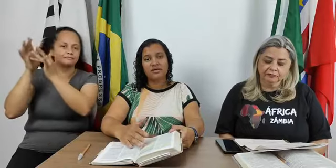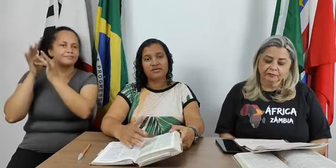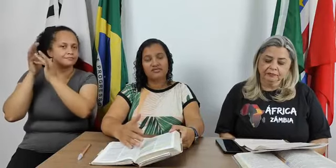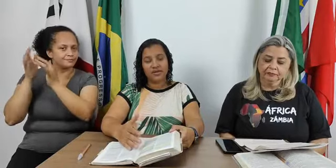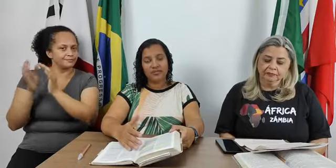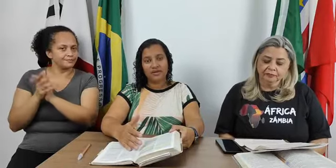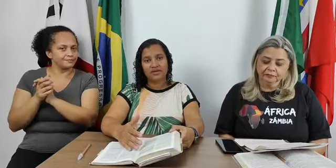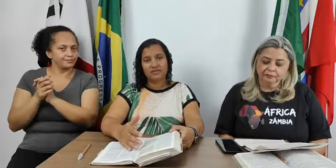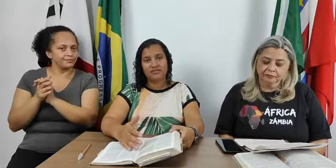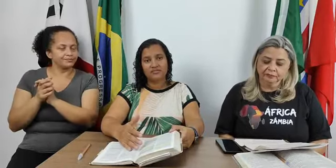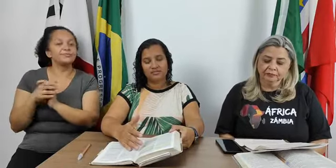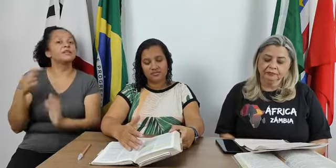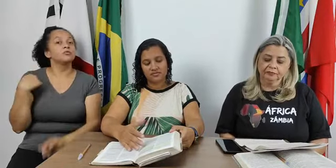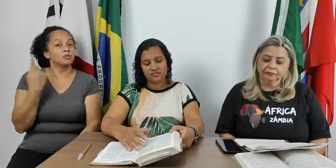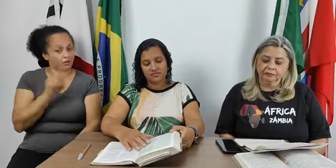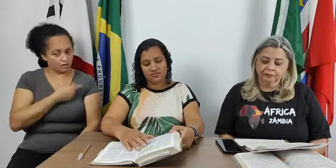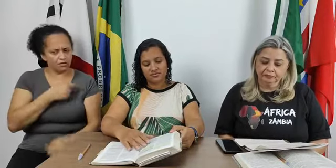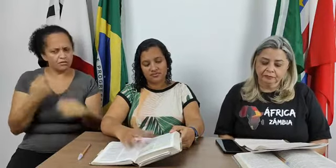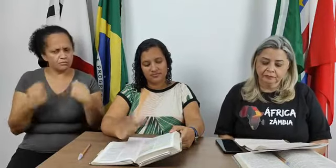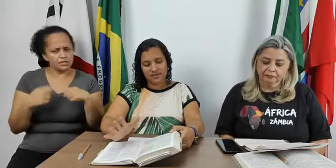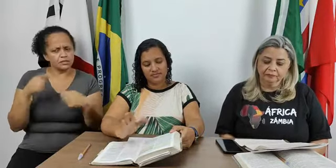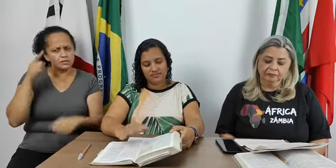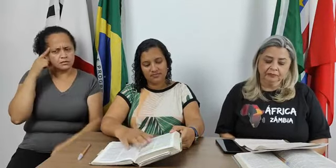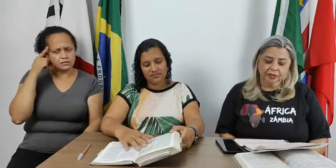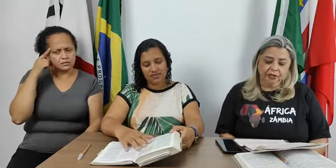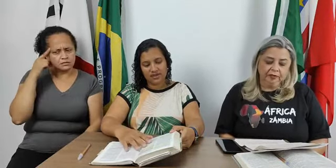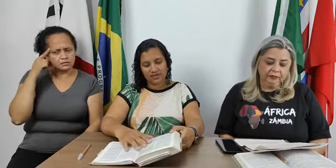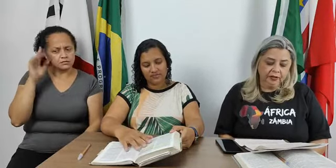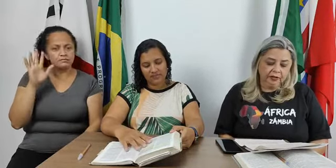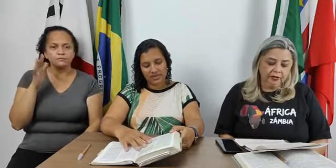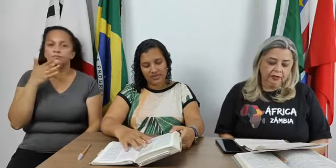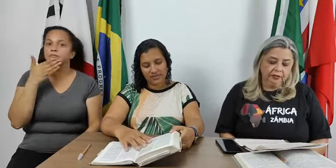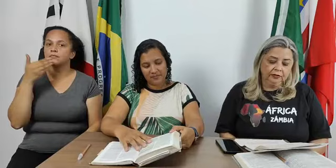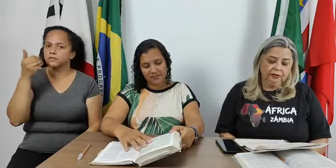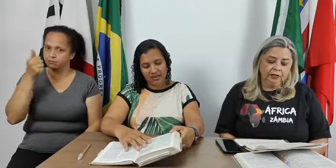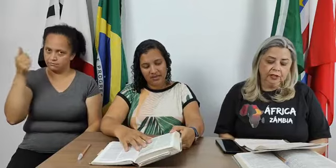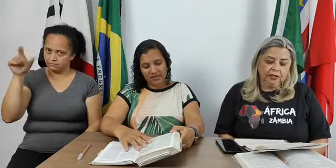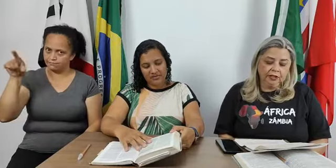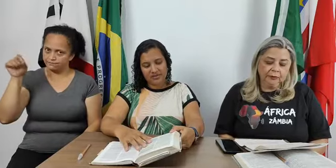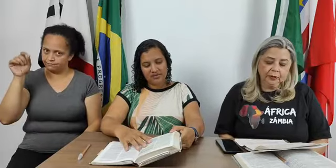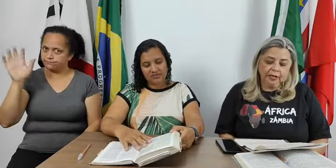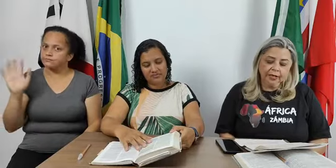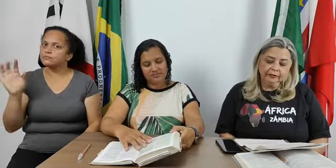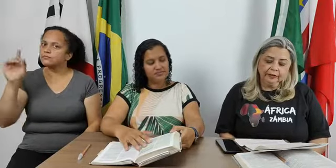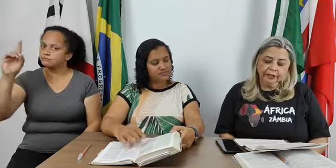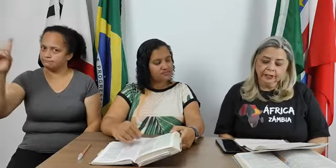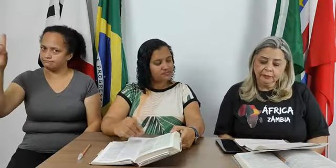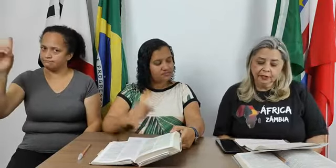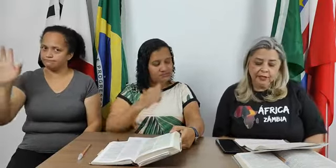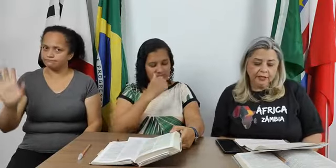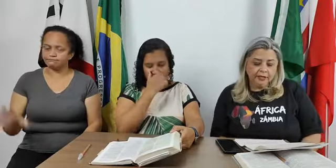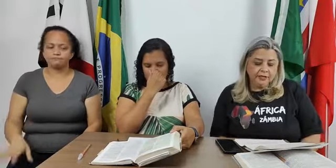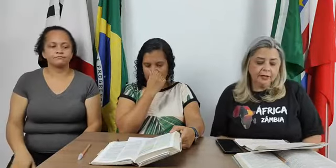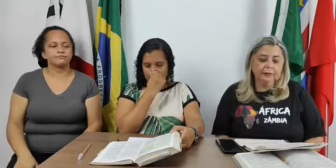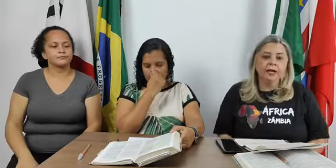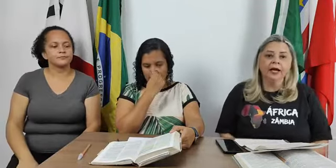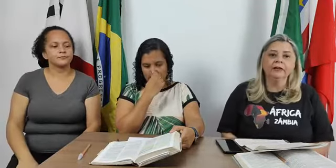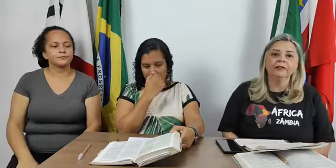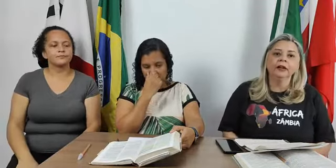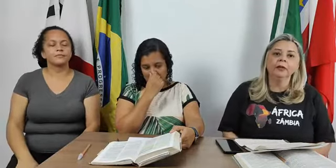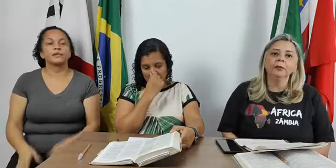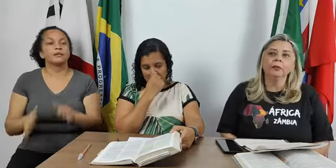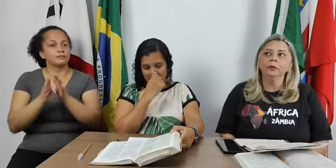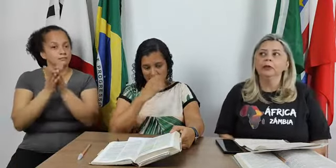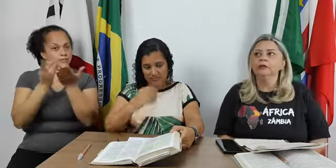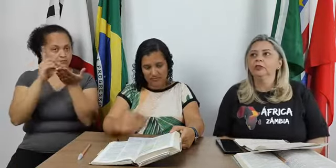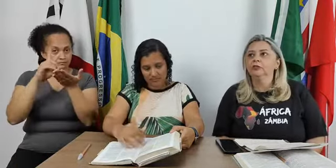na balança. Vale a pena? Né? Pensa aí. E a palavra, né, também tem essa. A